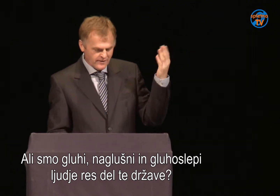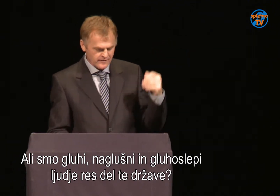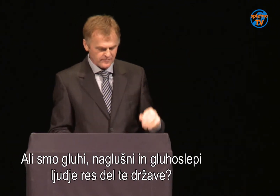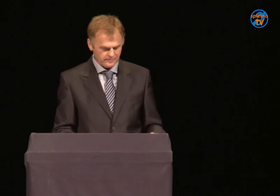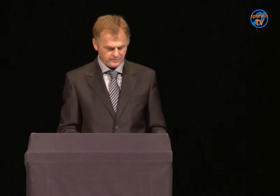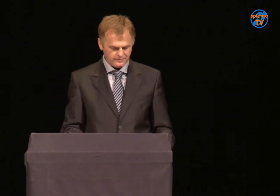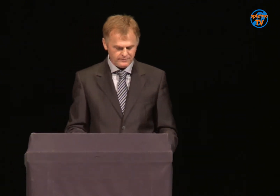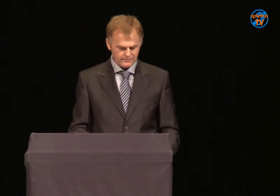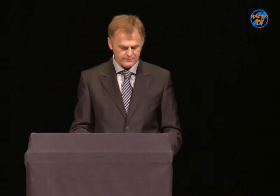države?